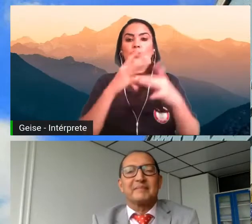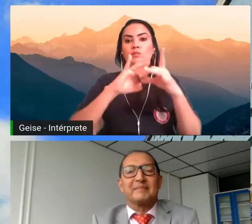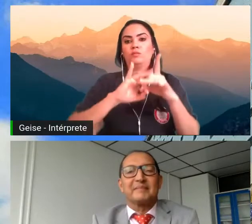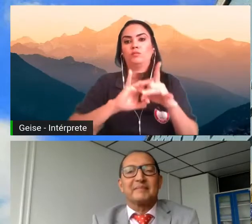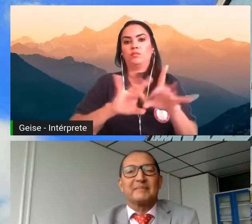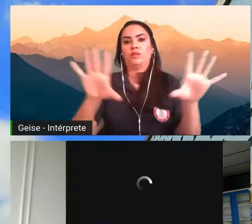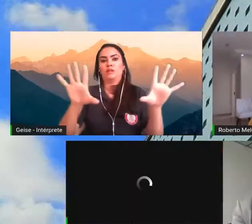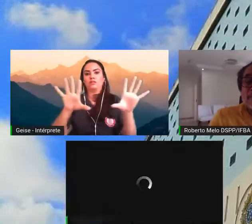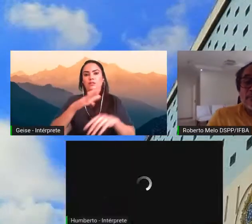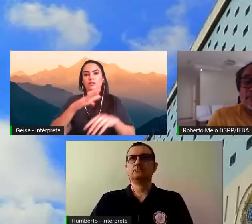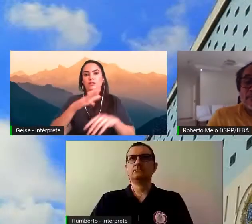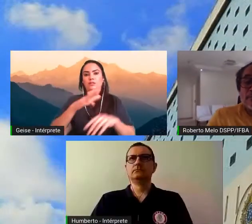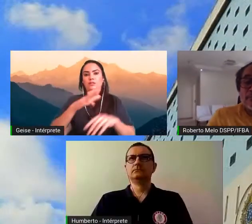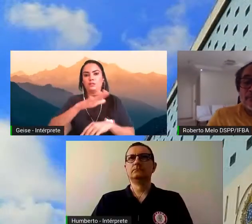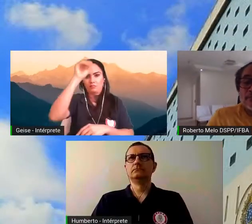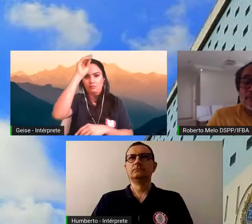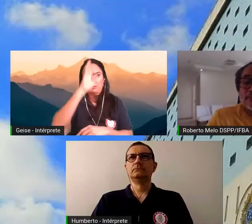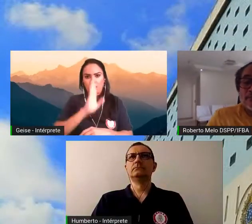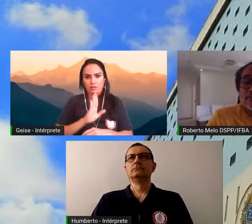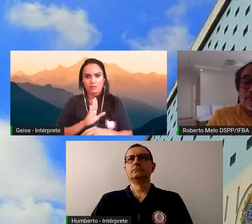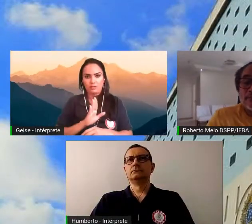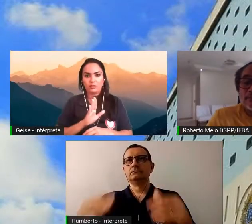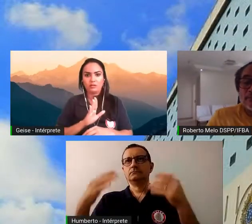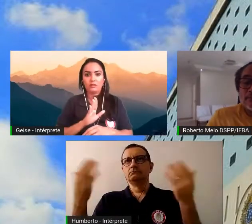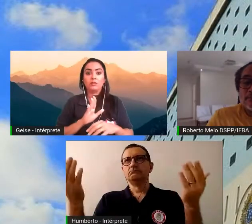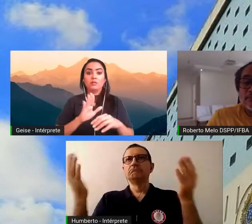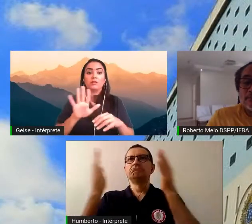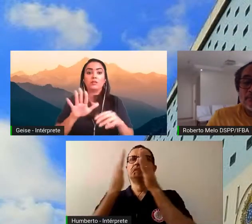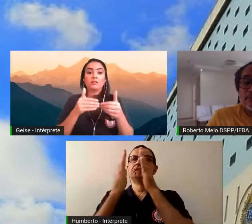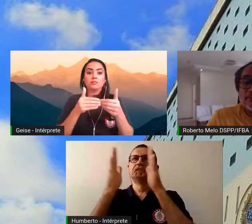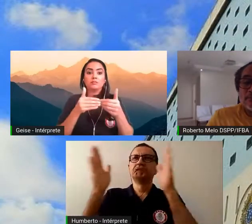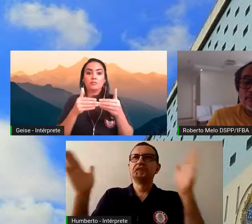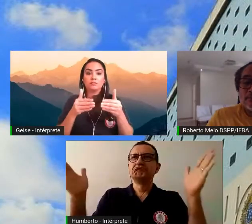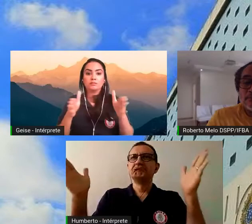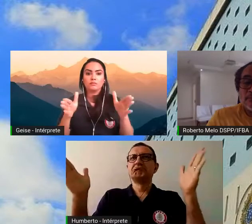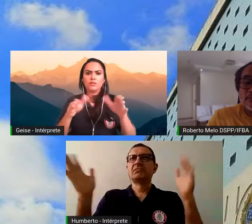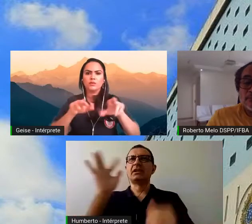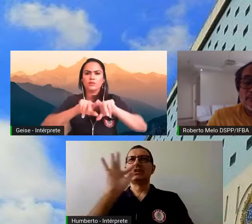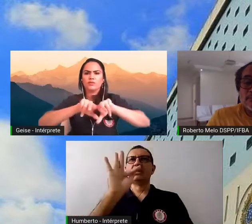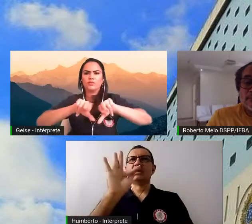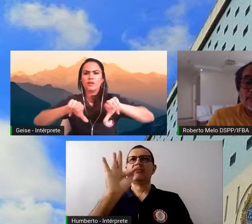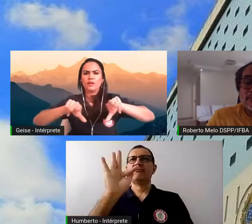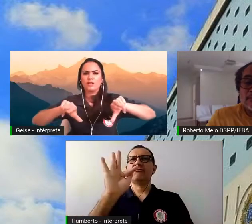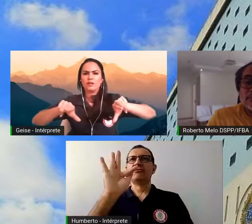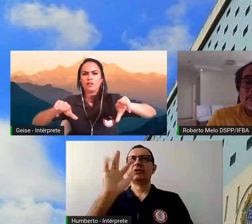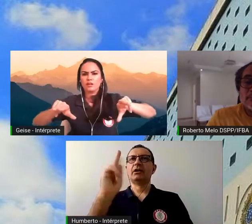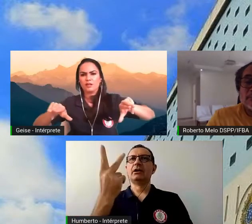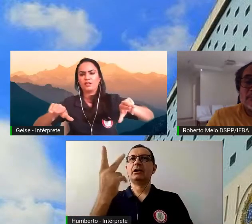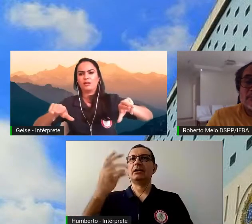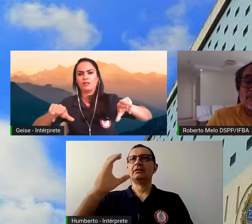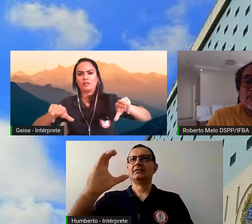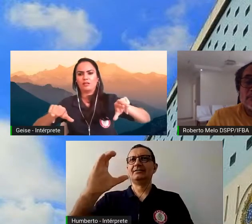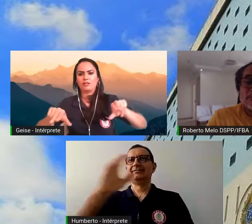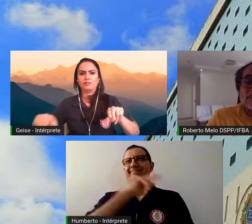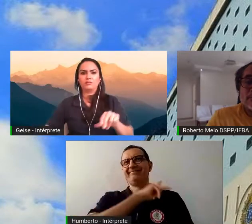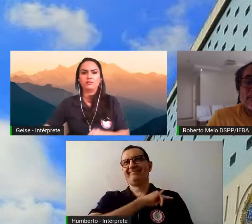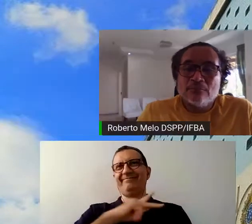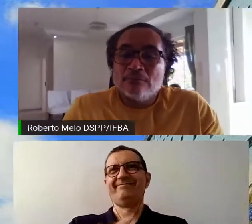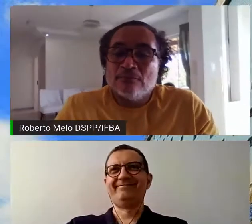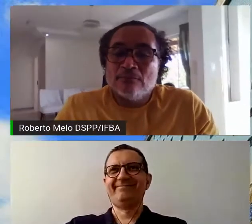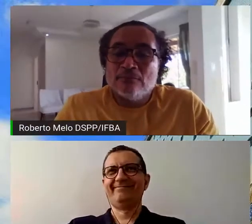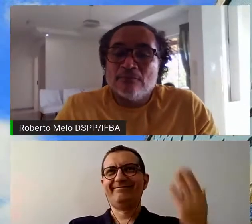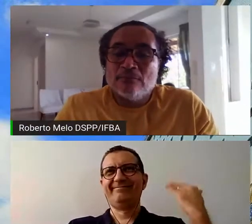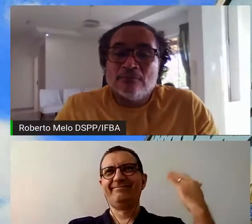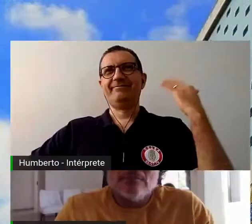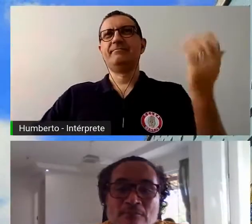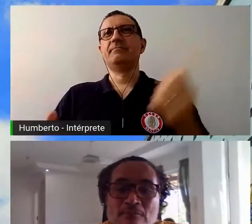as comportas, várias comportas, Fernando Henrique abriu, várias. Nós trabalhamos muito a questão do neoliberalismo para